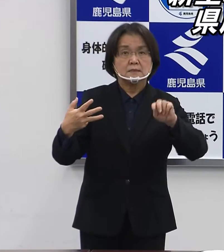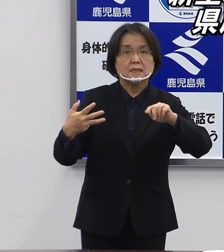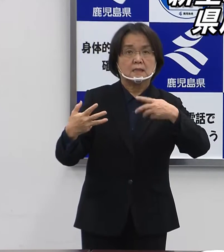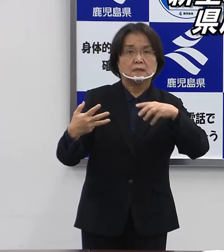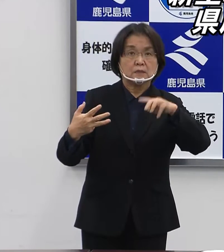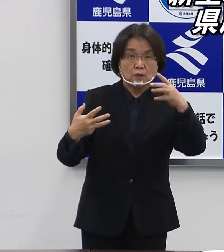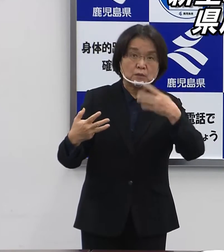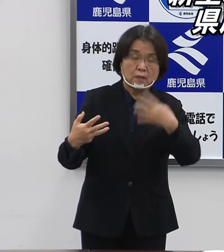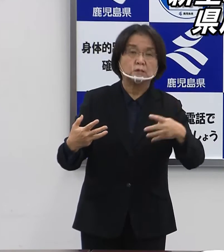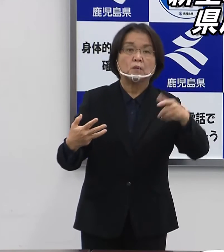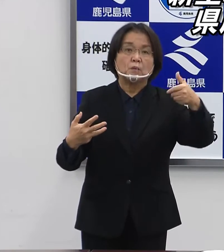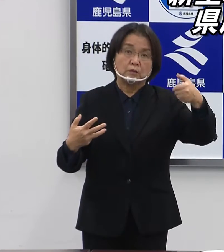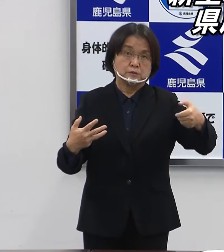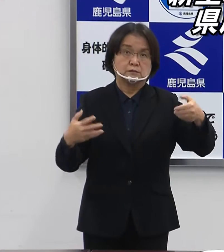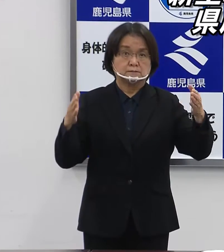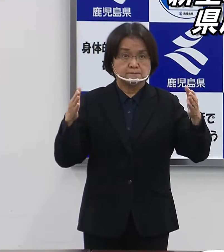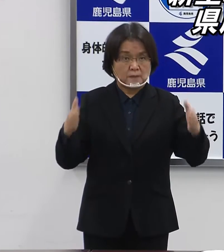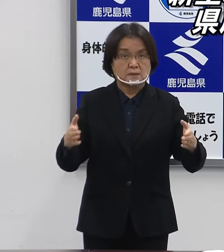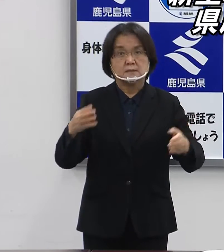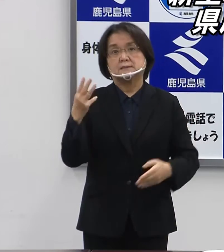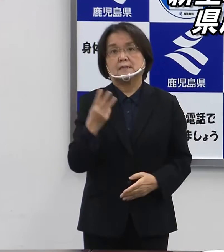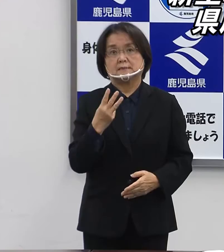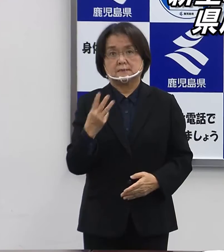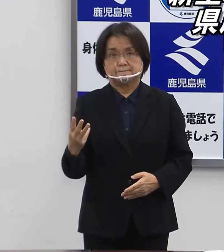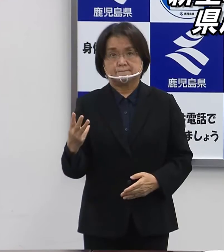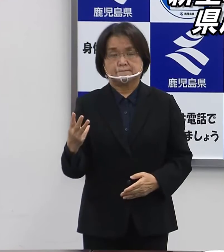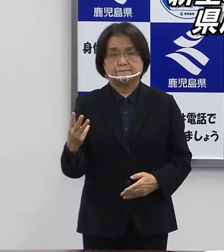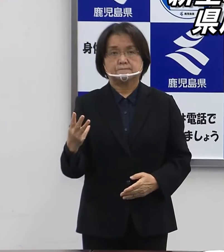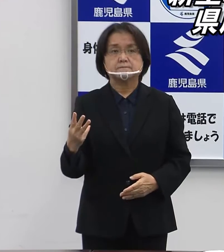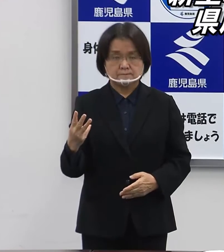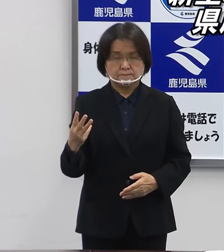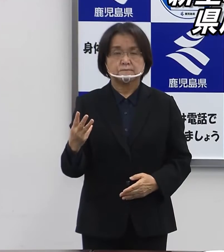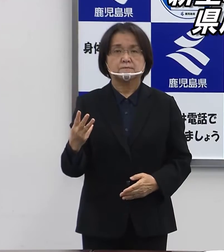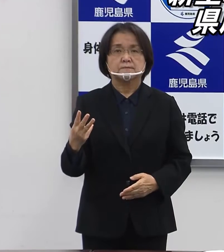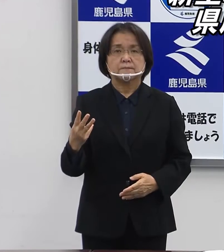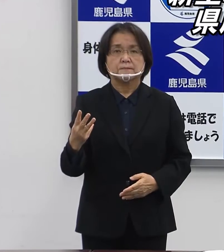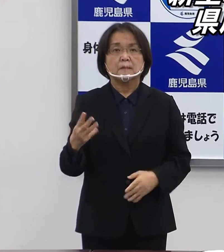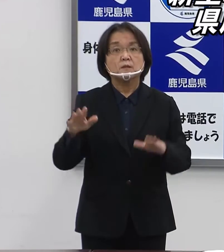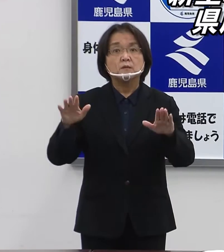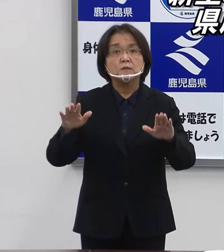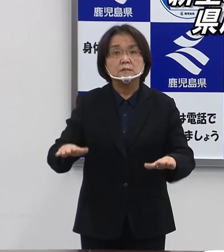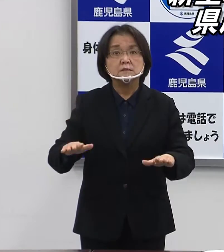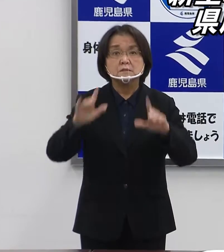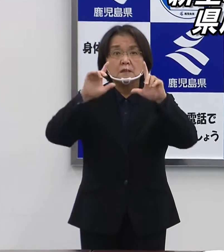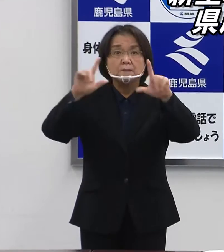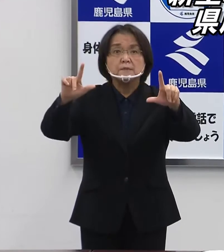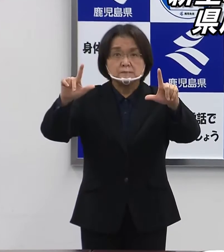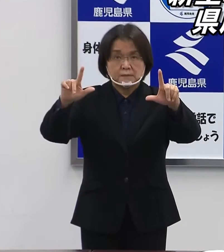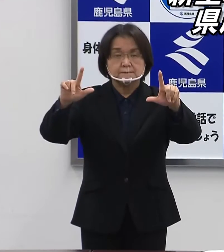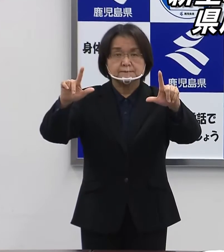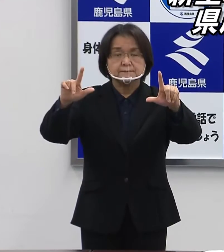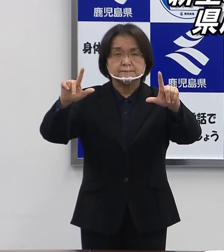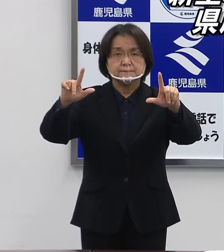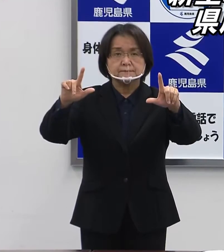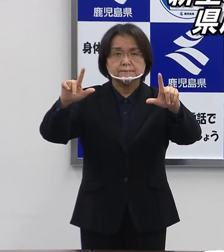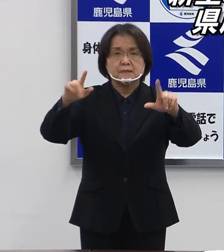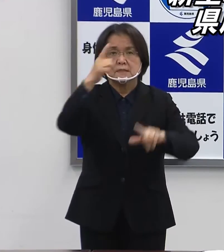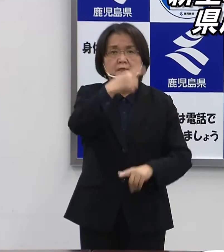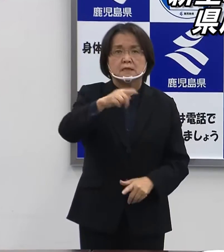1450例目までの3名さらに本日発表いたします